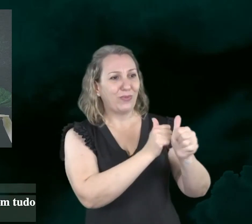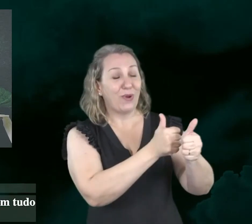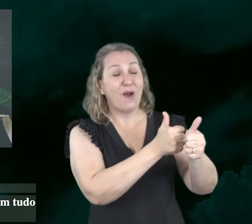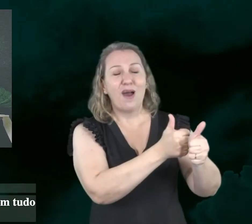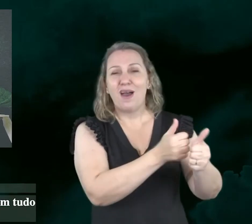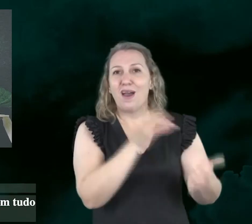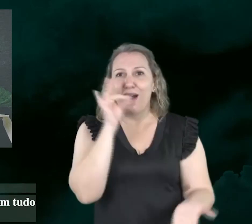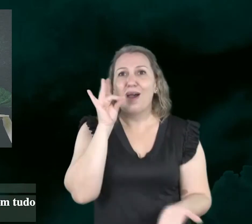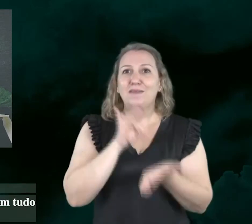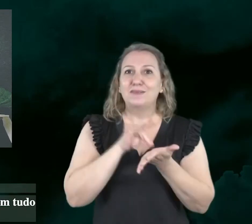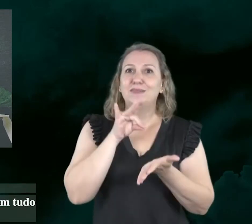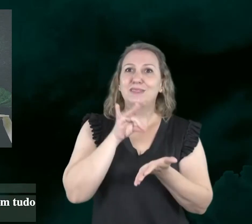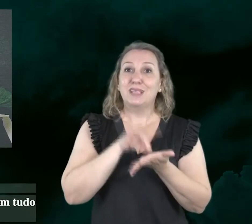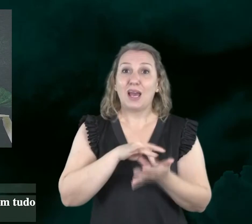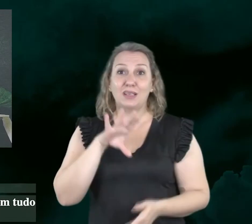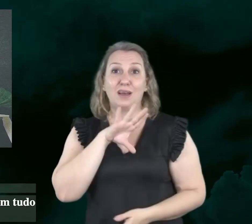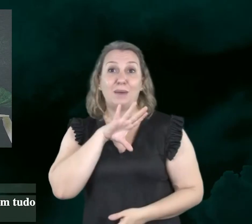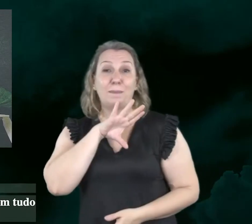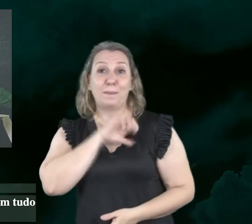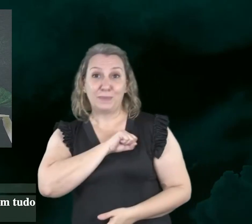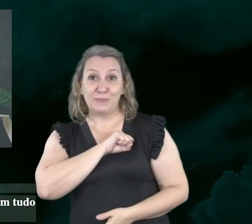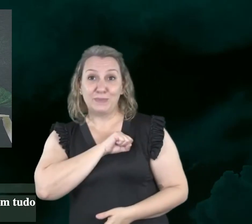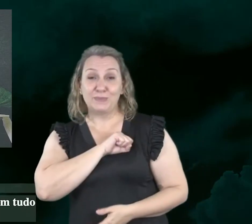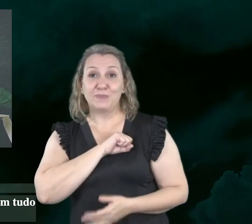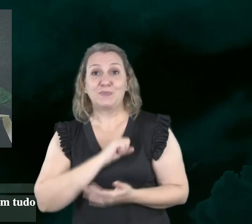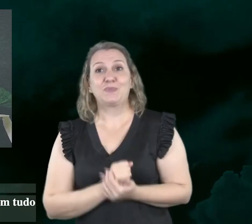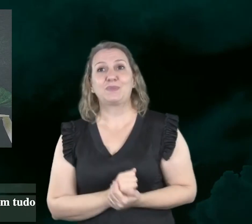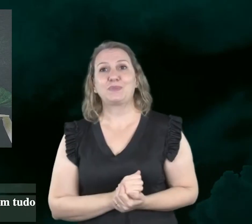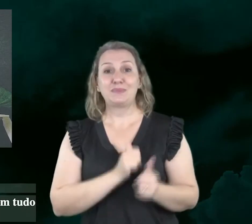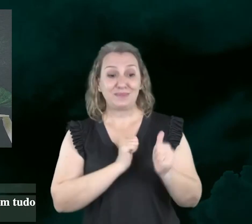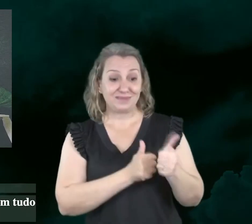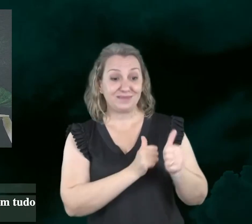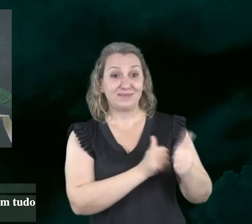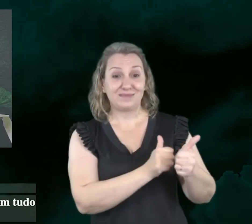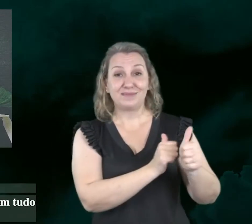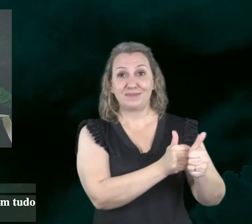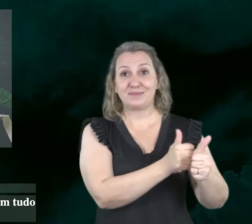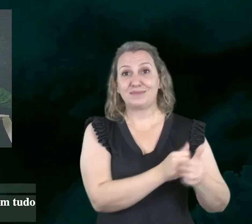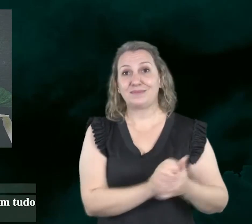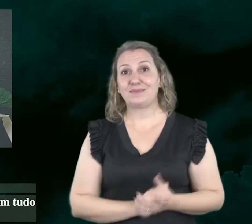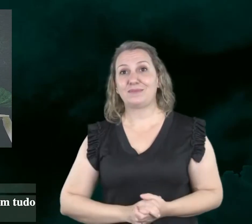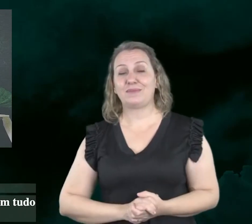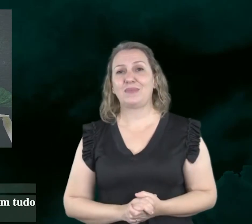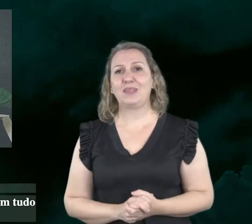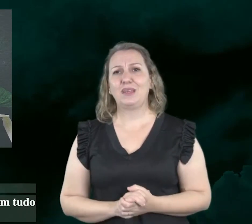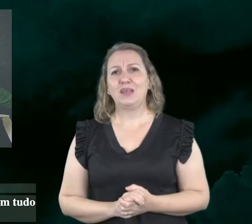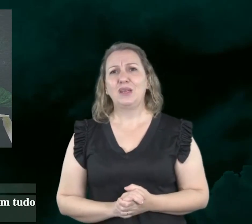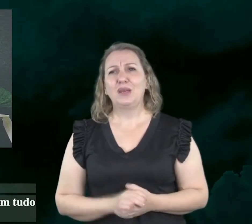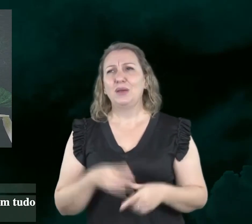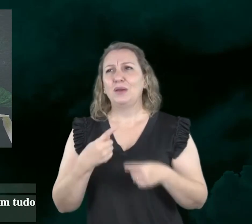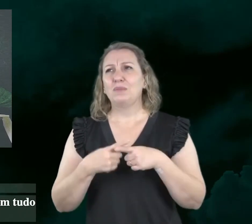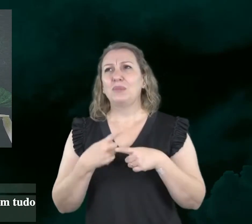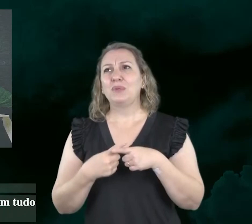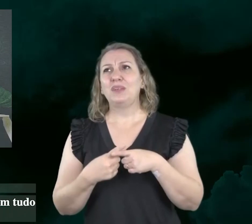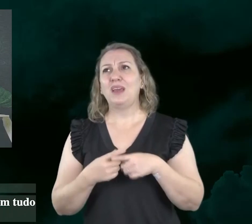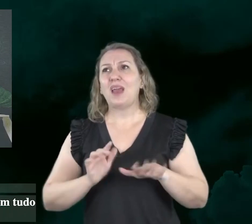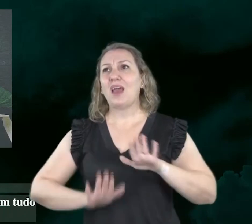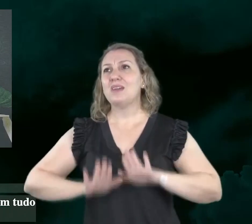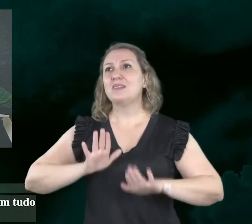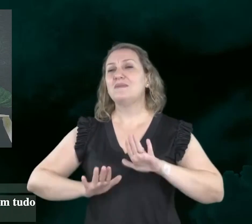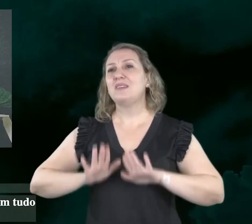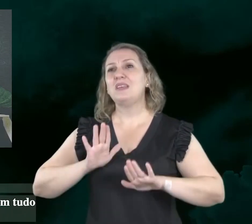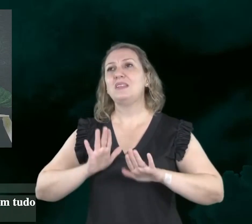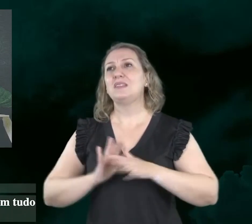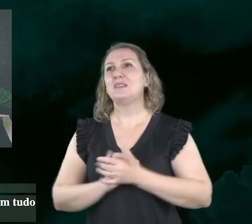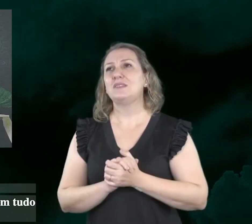Olha só que equilíbrio, porque a verdade muitas vezes é fria. A verdade muitas vezes, para um homem que não sabe o que é verdade, que é a